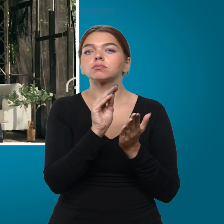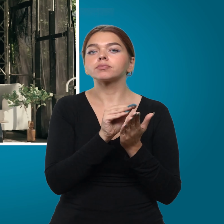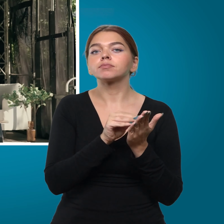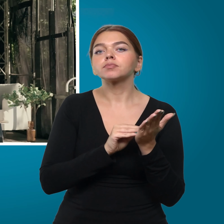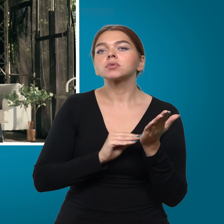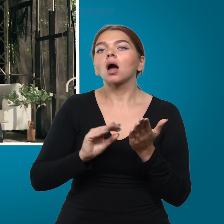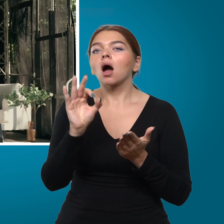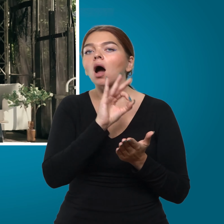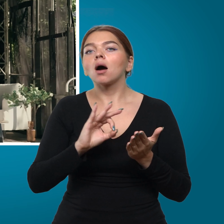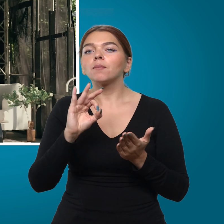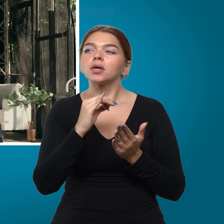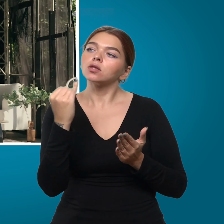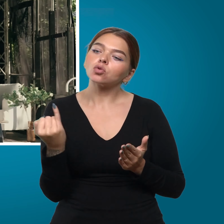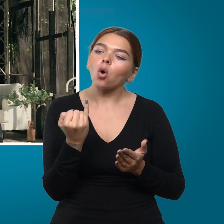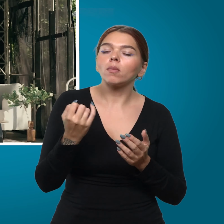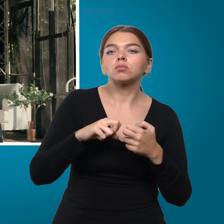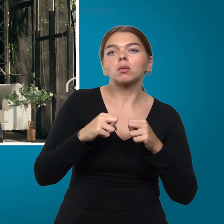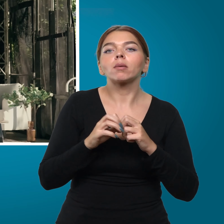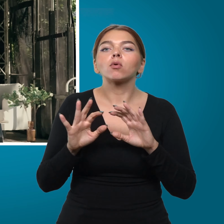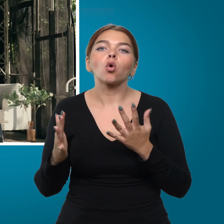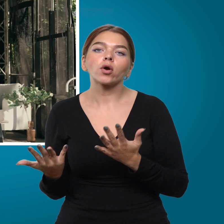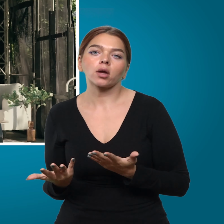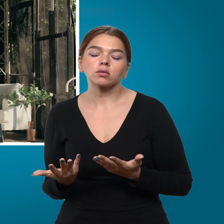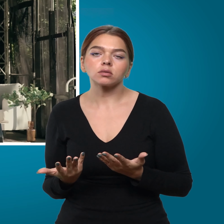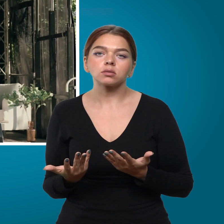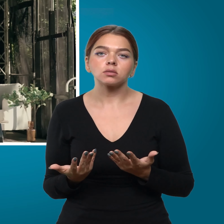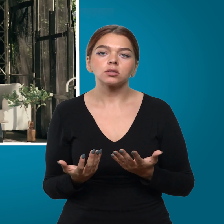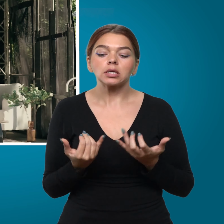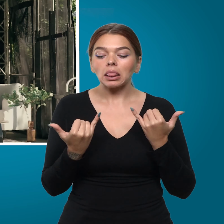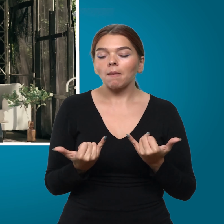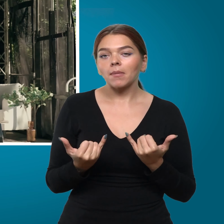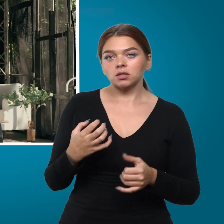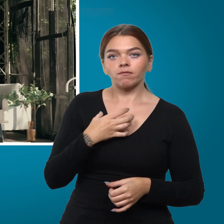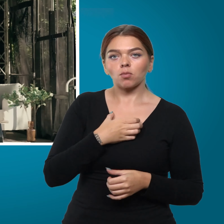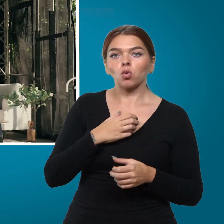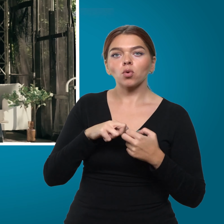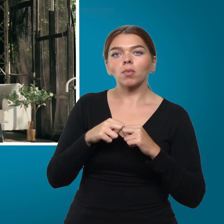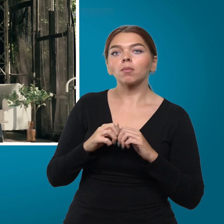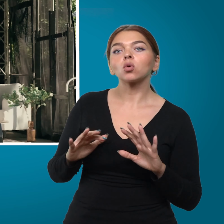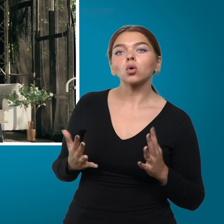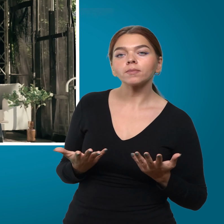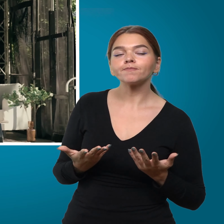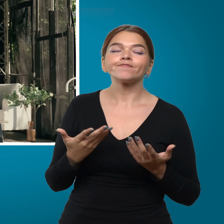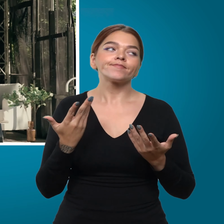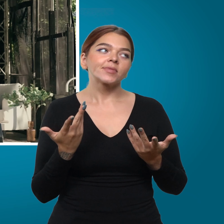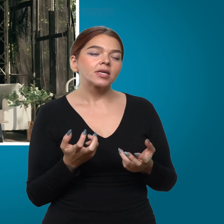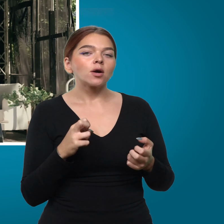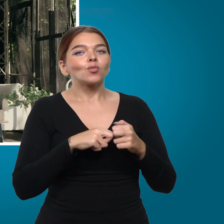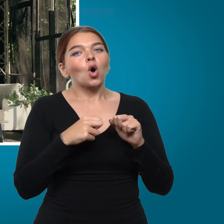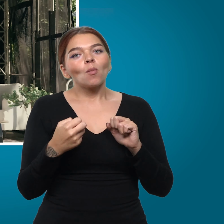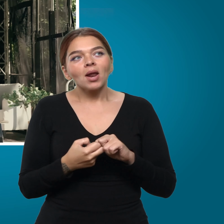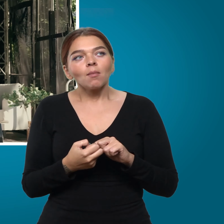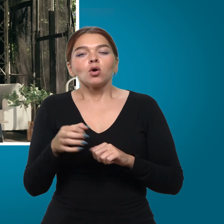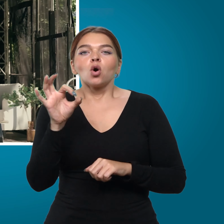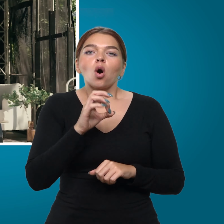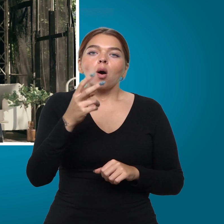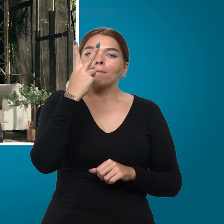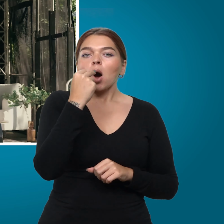kamuoja, su kokiam problemom susiduria šiuolaikinis paauglys, apie ką, kokios galėtų